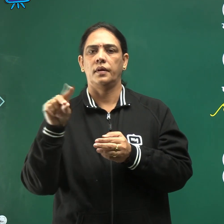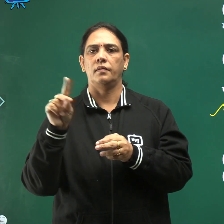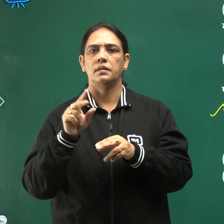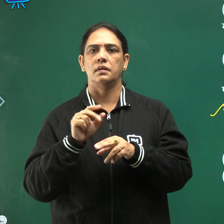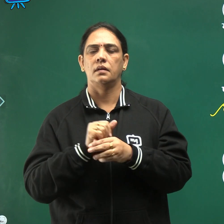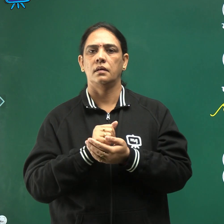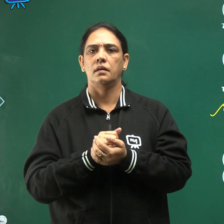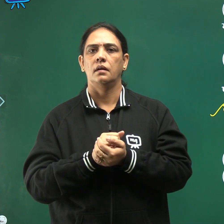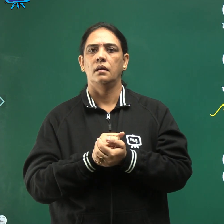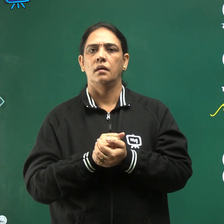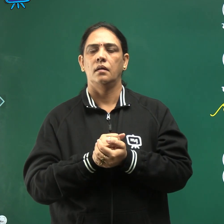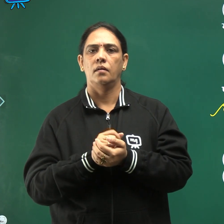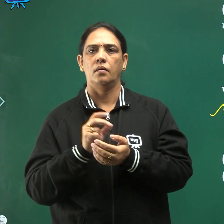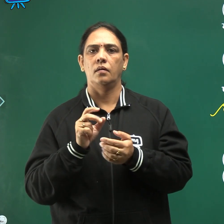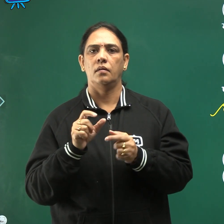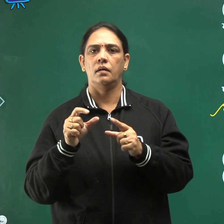बंटन का